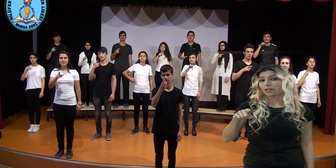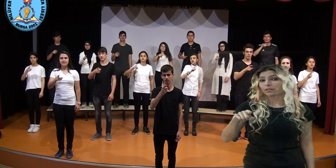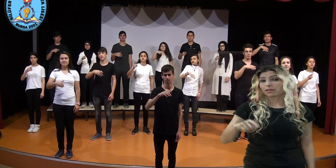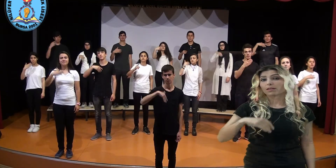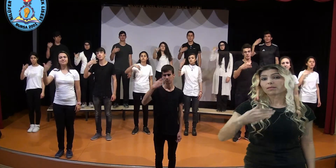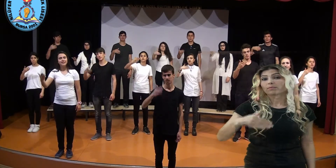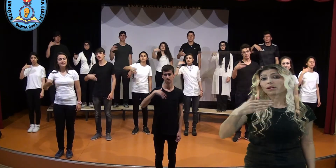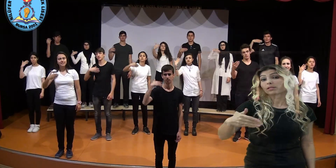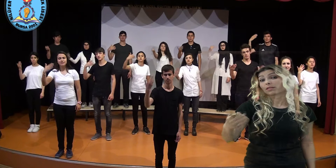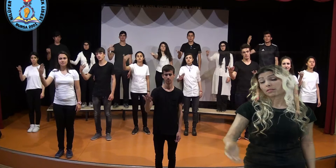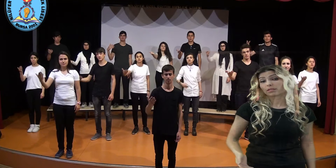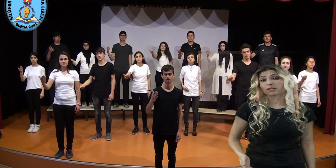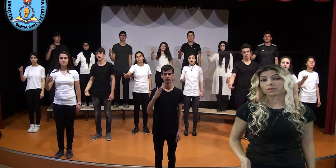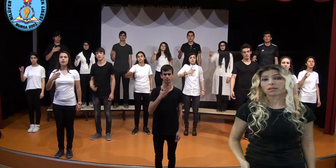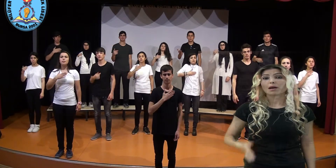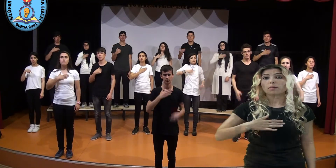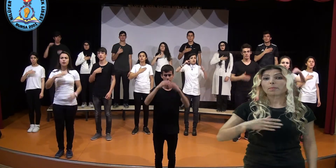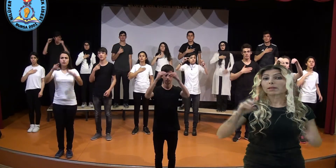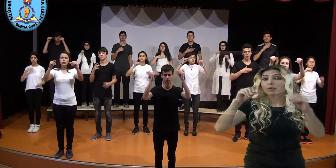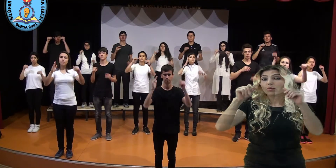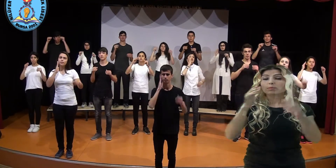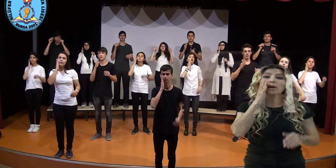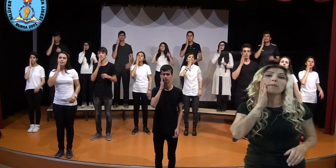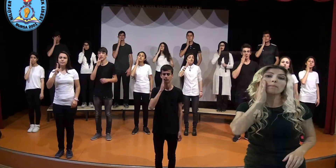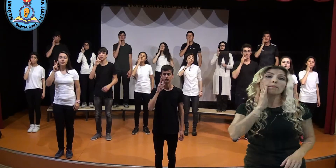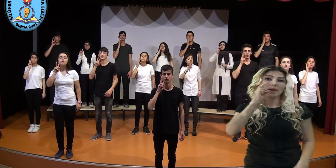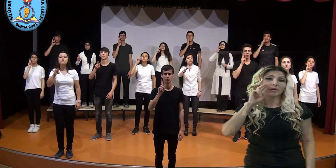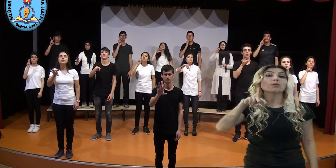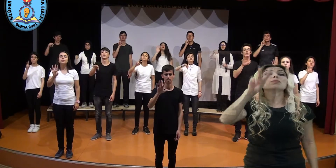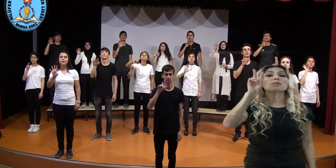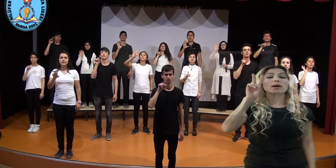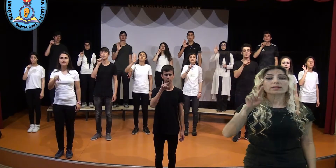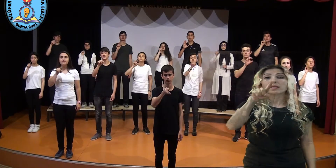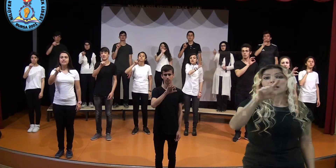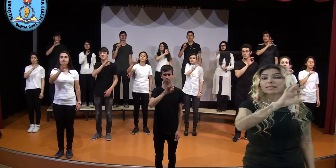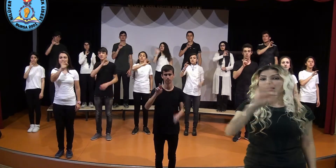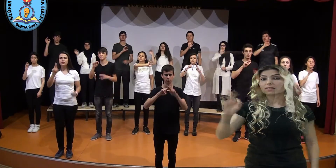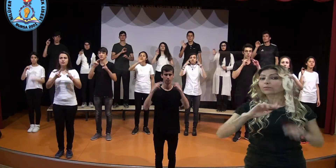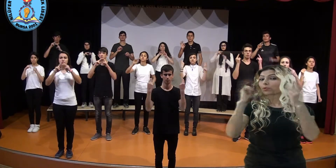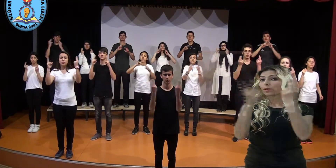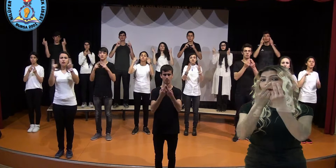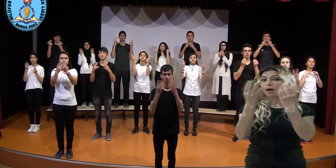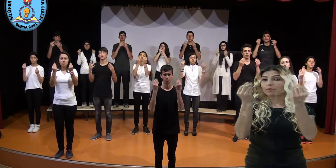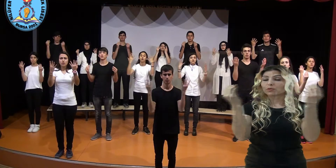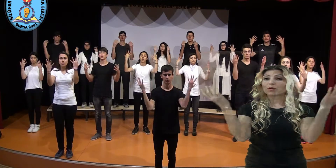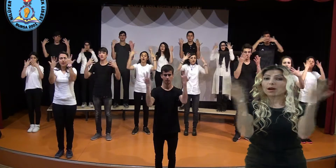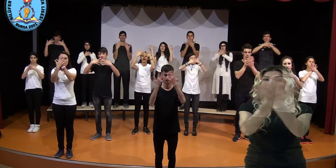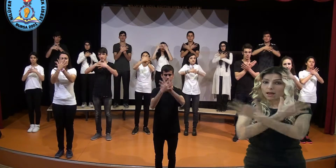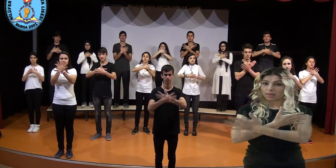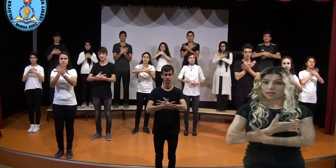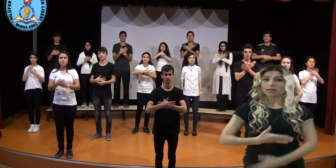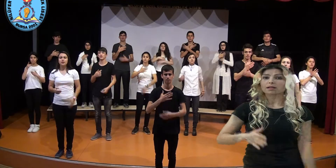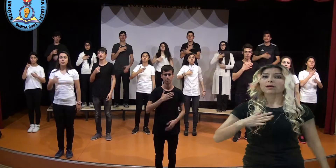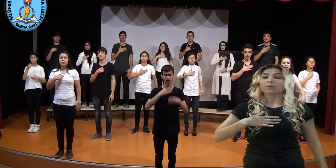seveceksen başkasını. Bana toz bende görünmez, sensiz dünyam çok